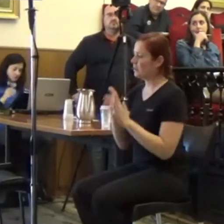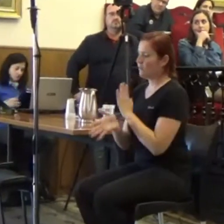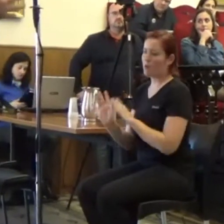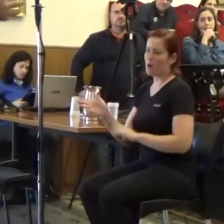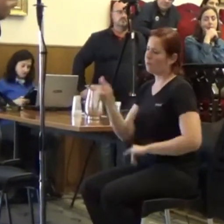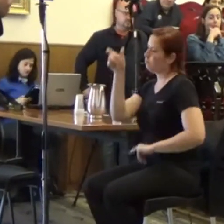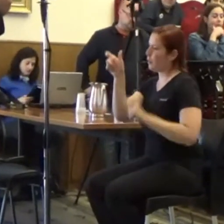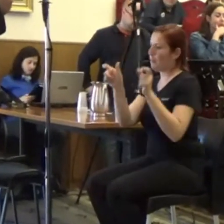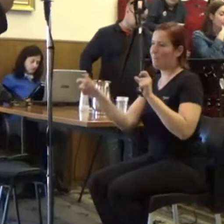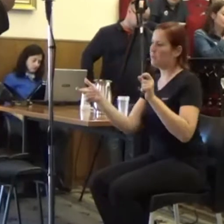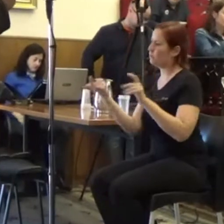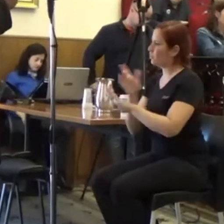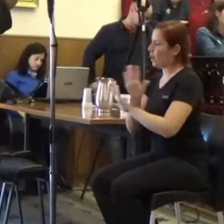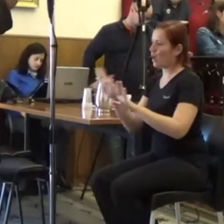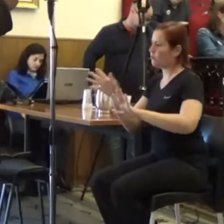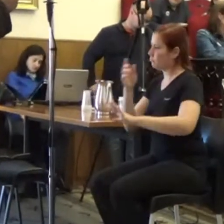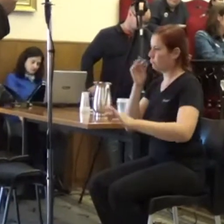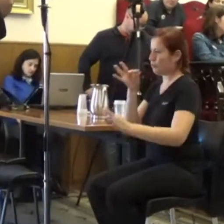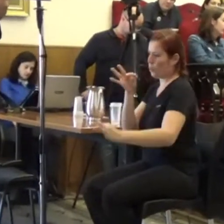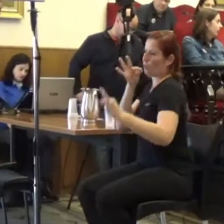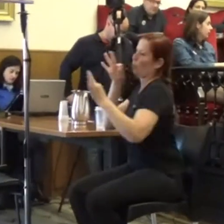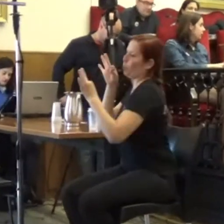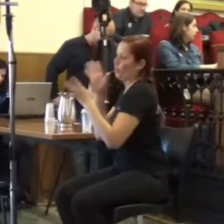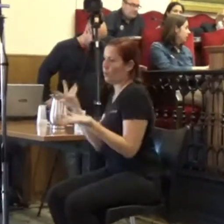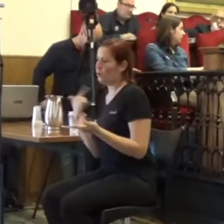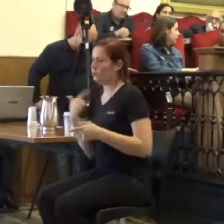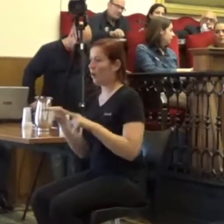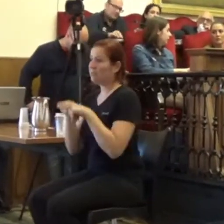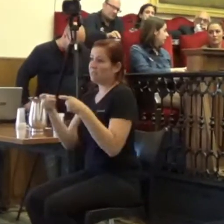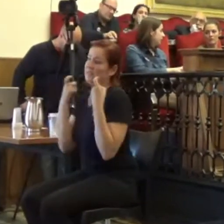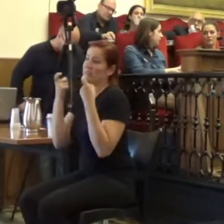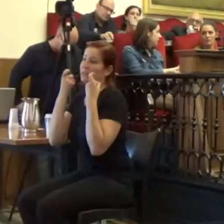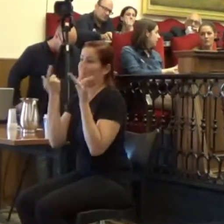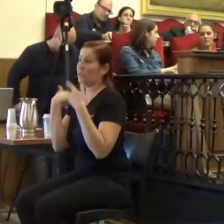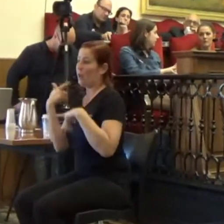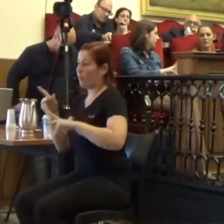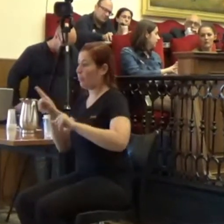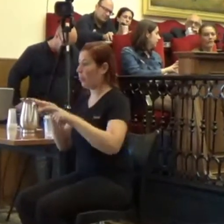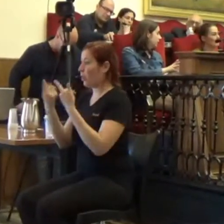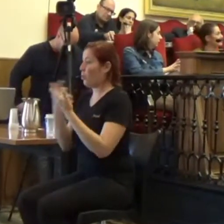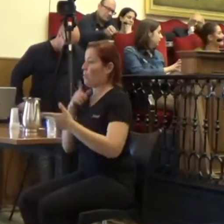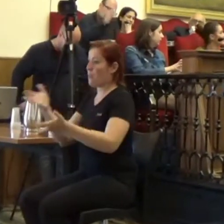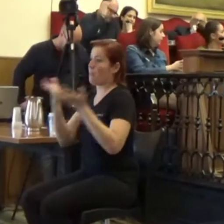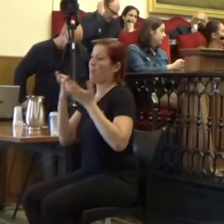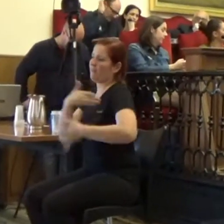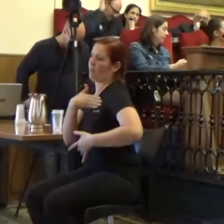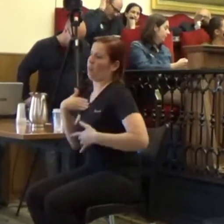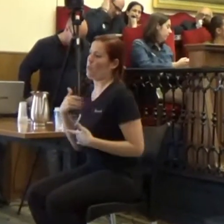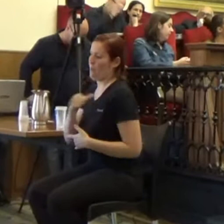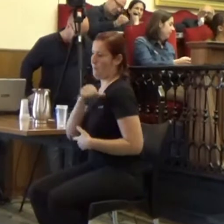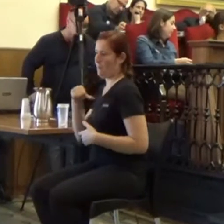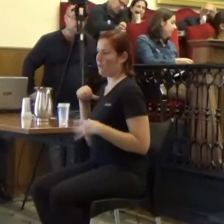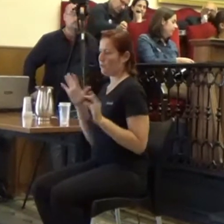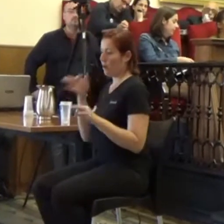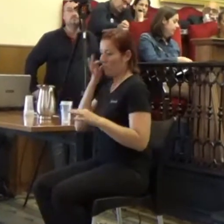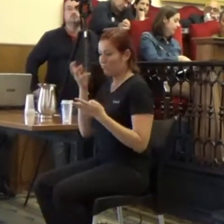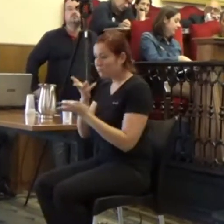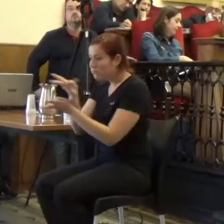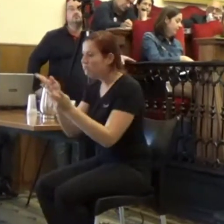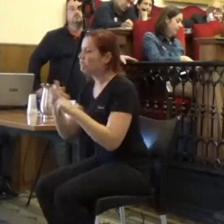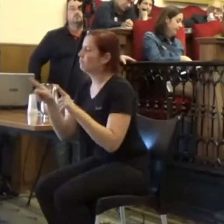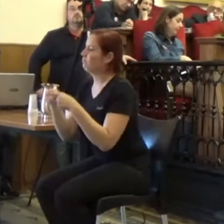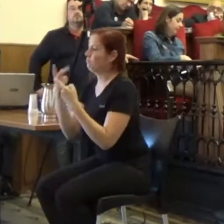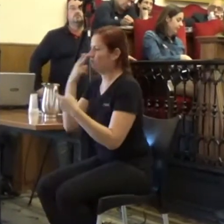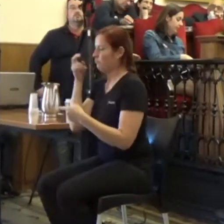aprovechados, con perdón de la expresión, enchufados y oportunistas, que no dudan en perjudicarse su propio beneficio, hijos en su mayoría de personas conflictivas y